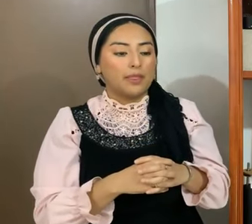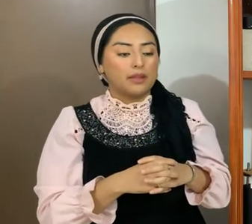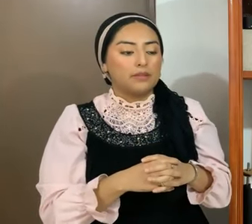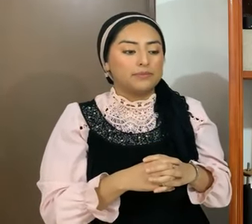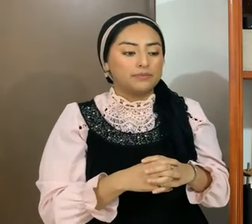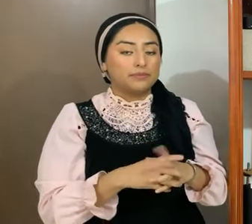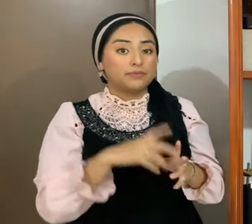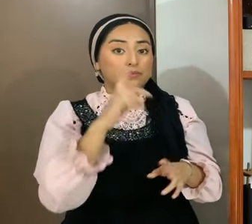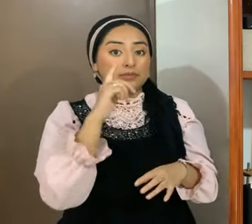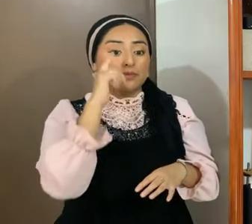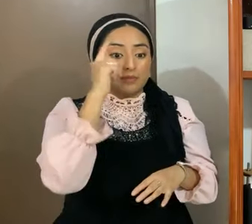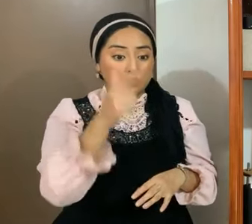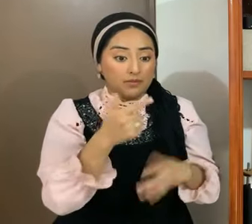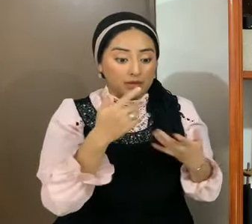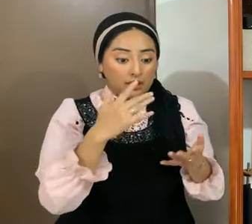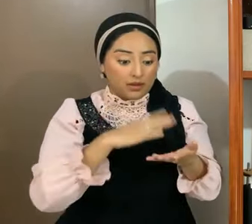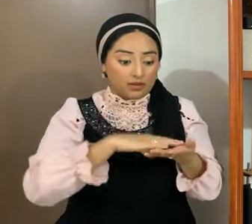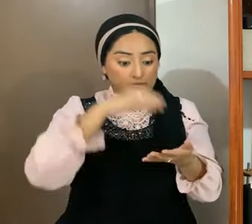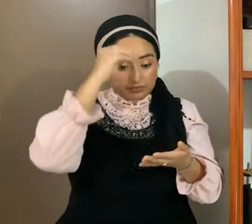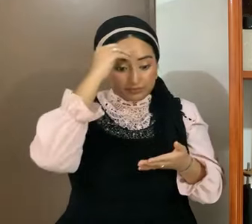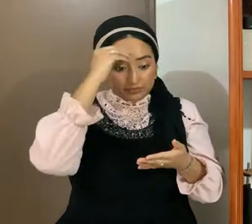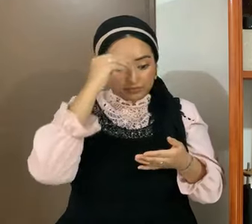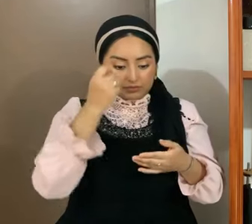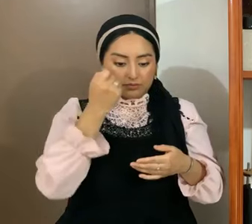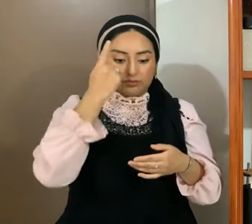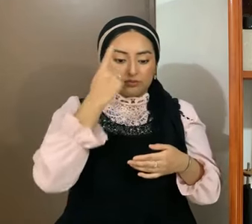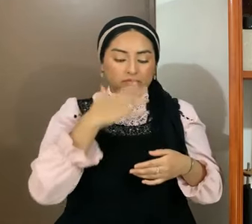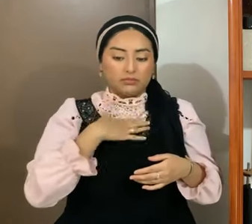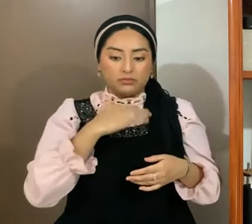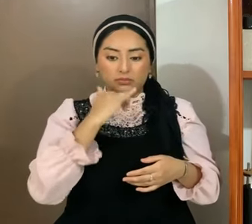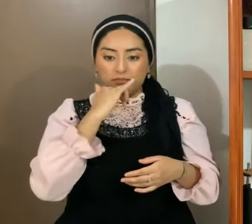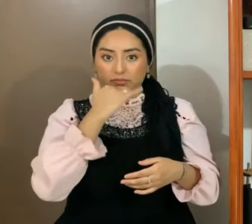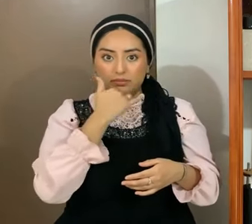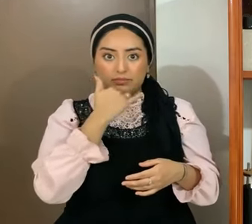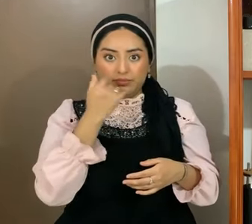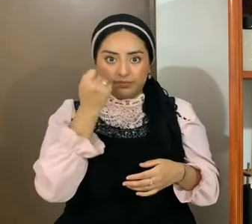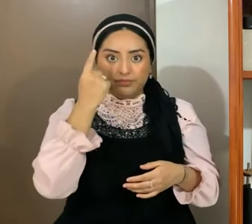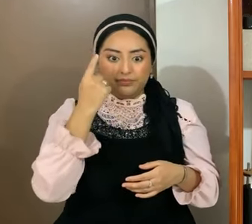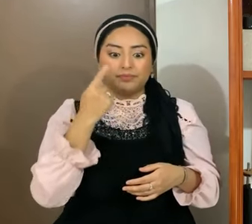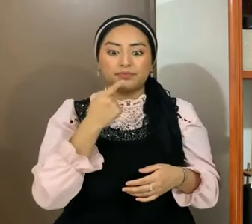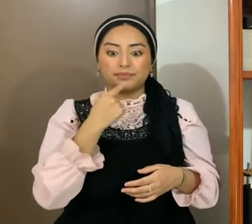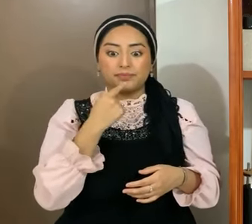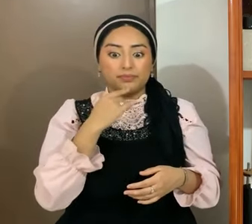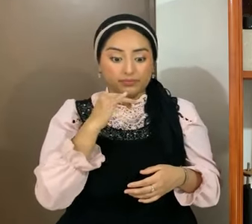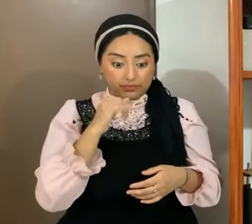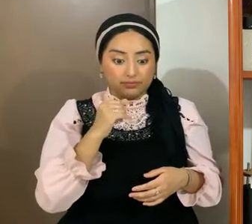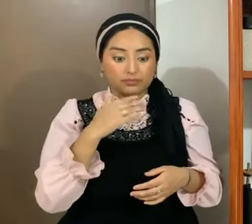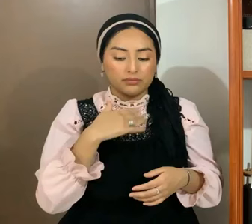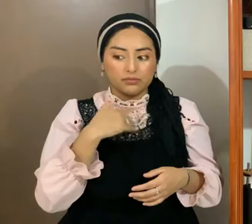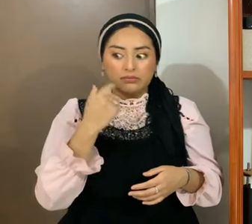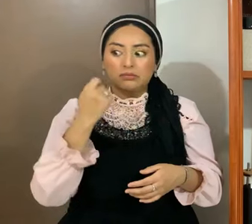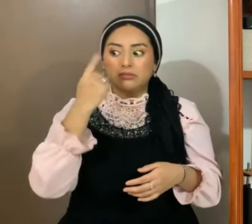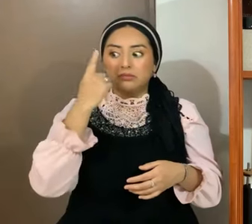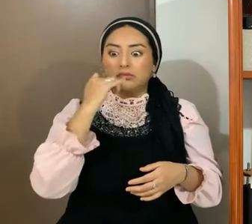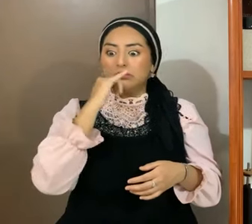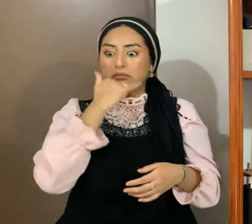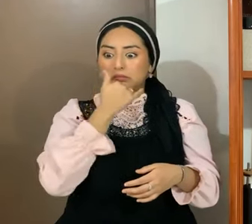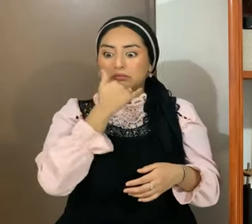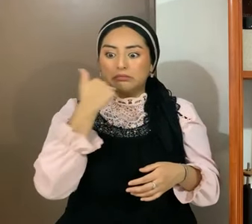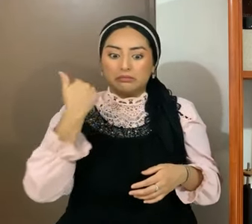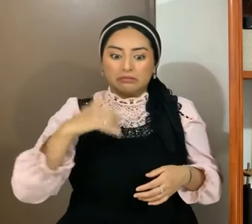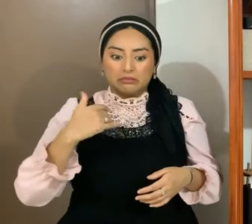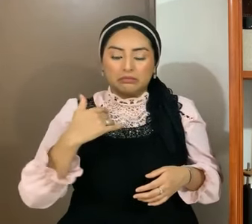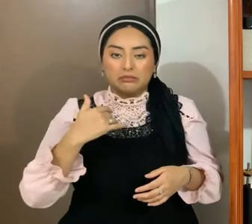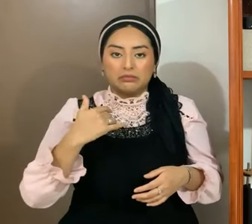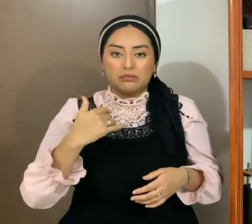delinquiere, luego que conociere su pecado que cometió, o sea, es decir, que lo reconociera, sí, me di cuenta que hice esto mal por